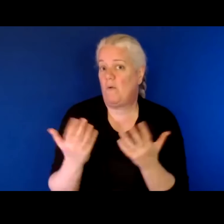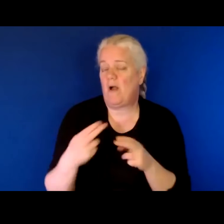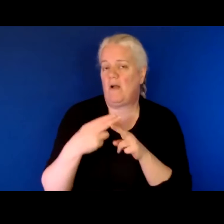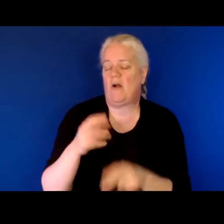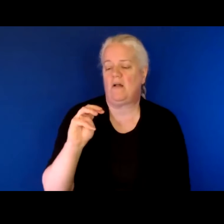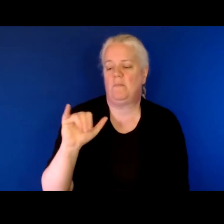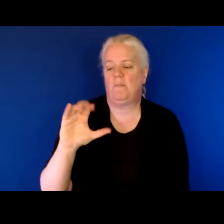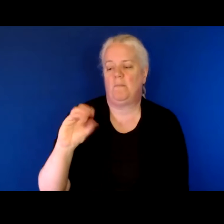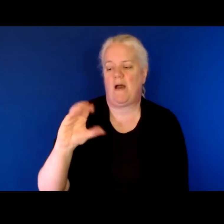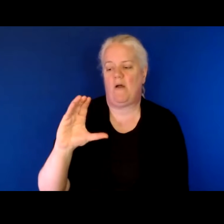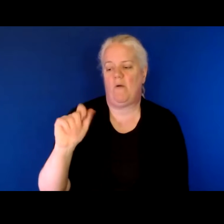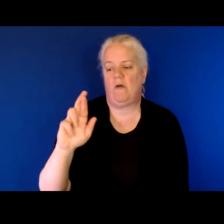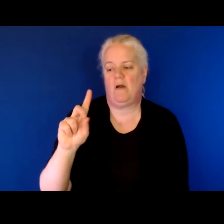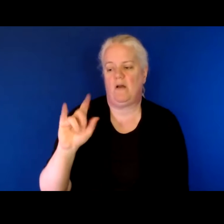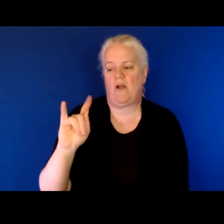有一个也是